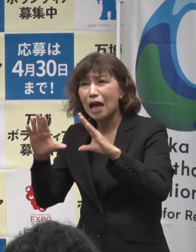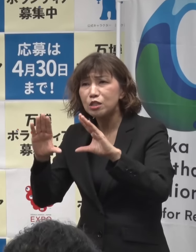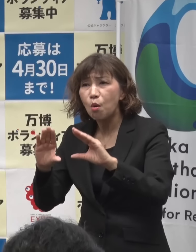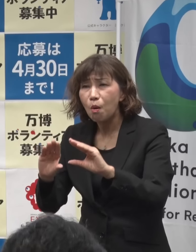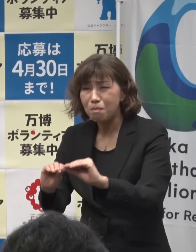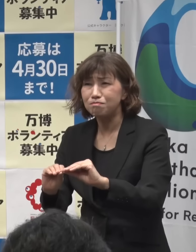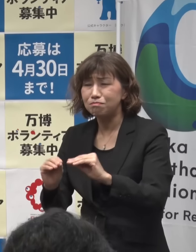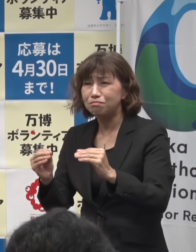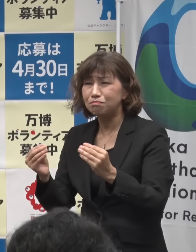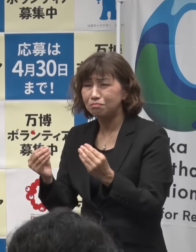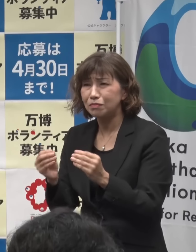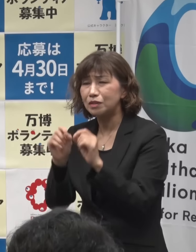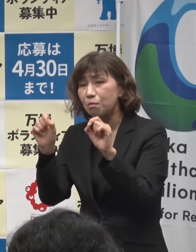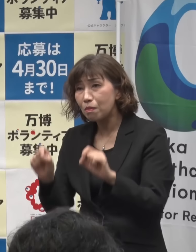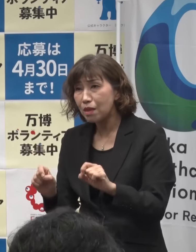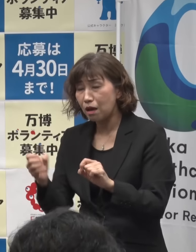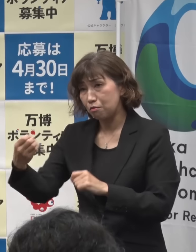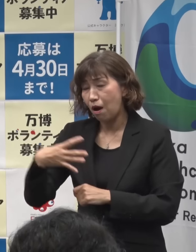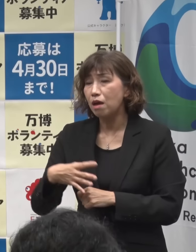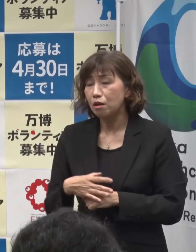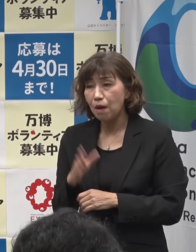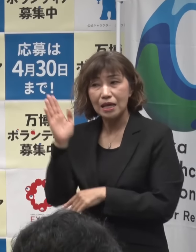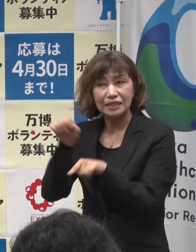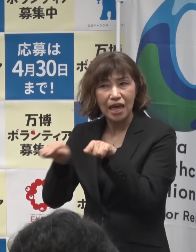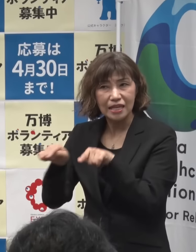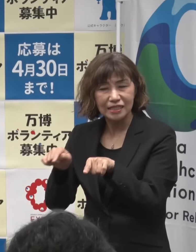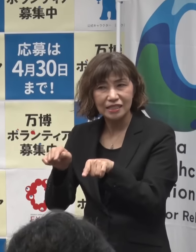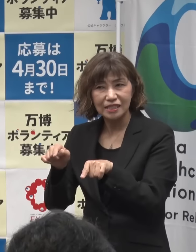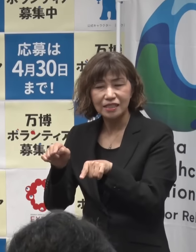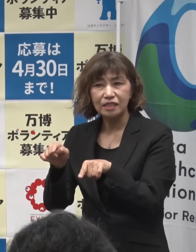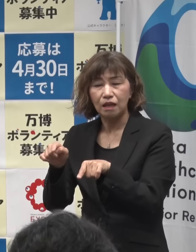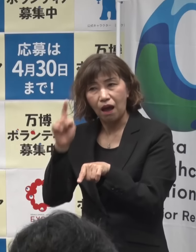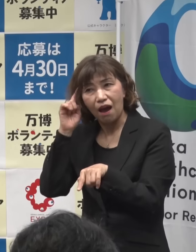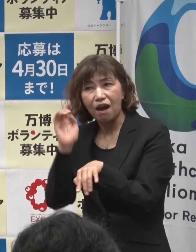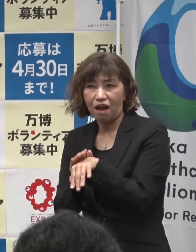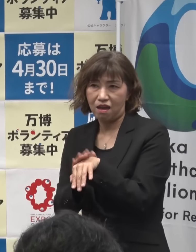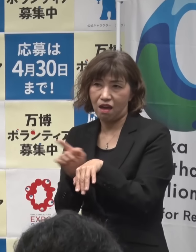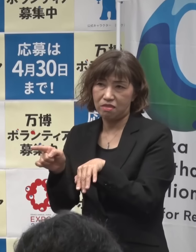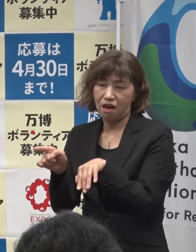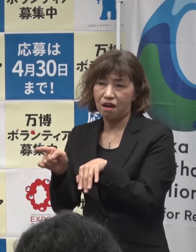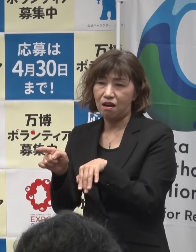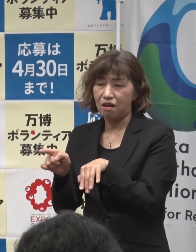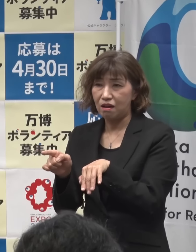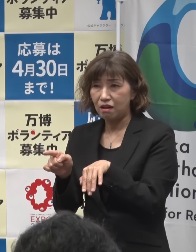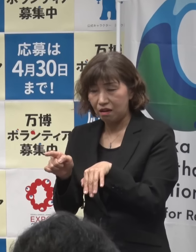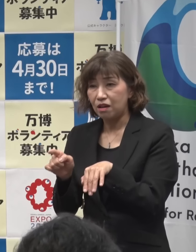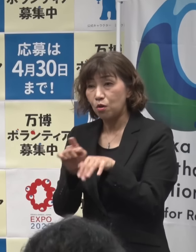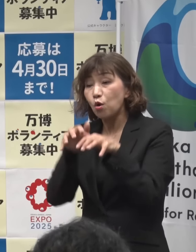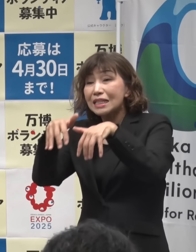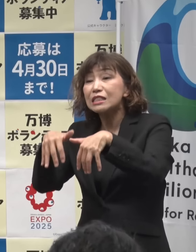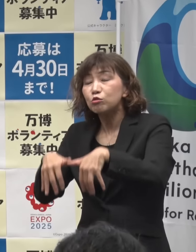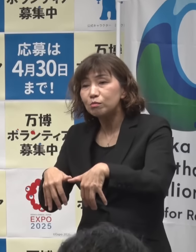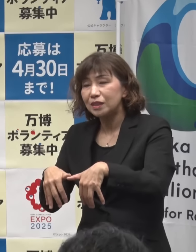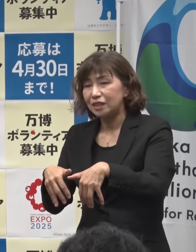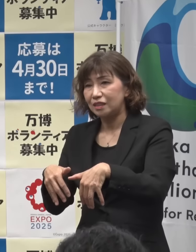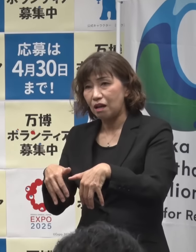しっかり頑張れるような政治家がそっちの方を向くような仕組みというのもあってもいいんじゃないかなっていうふうに